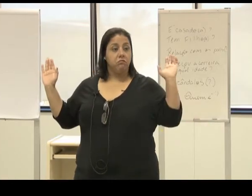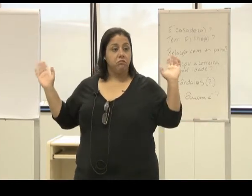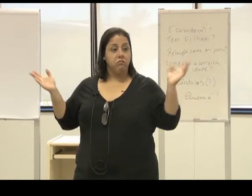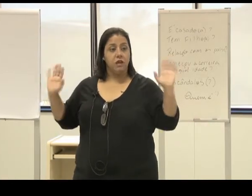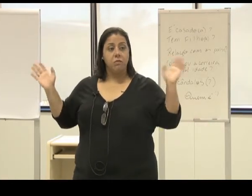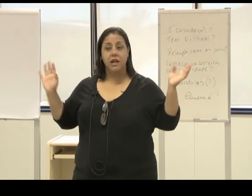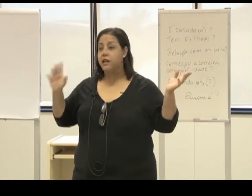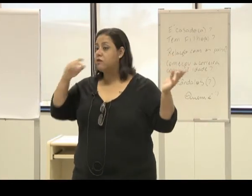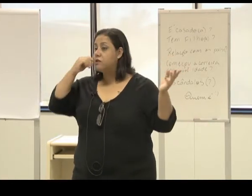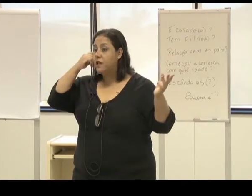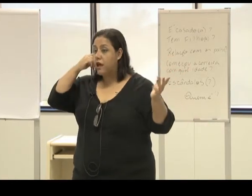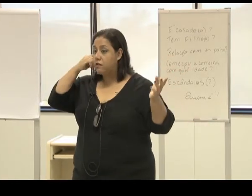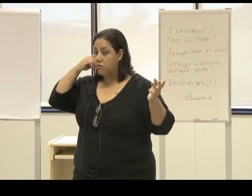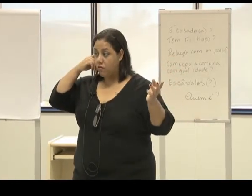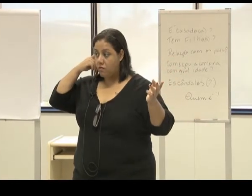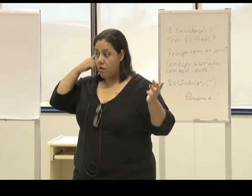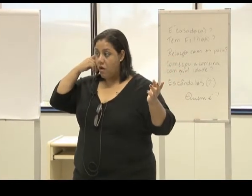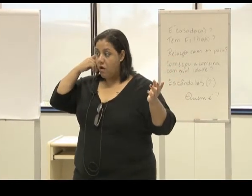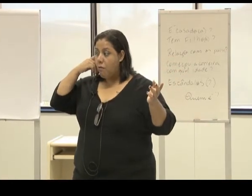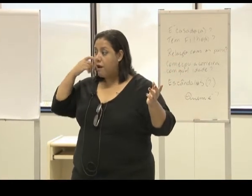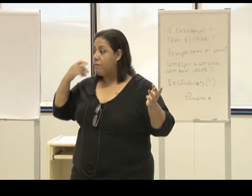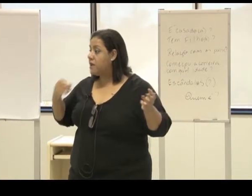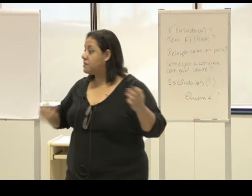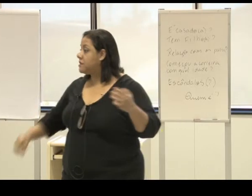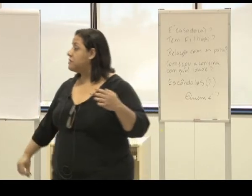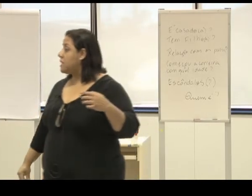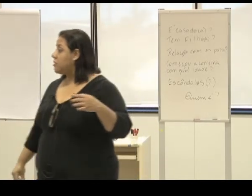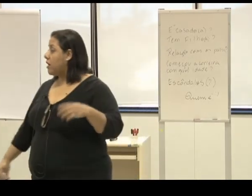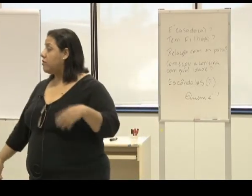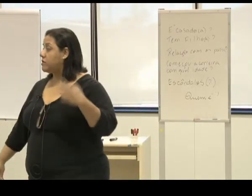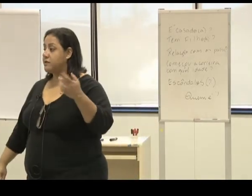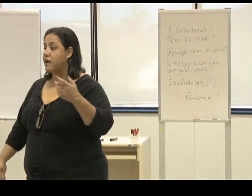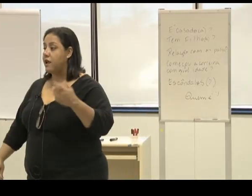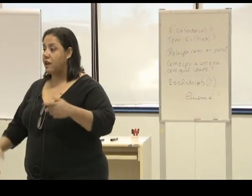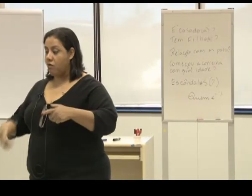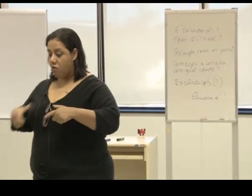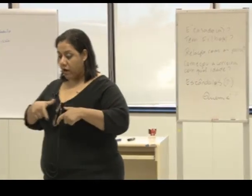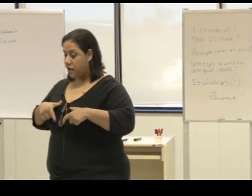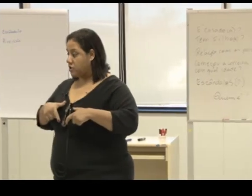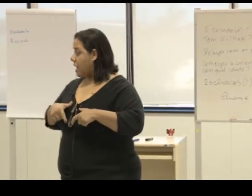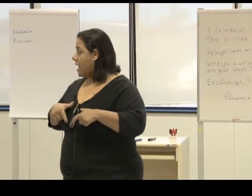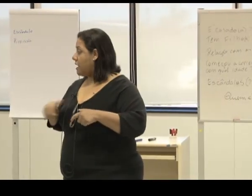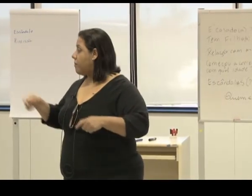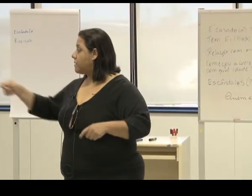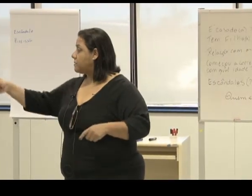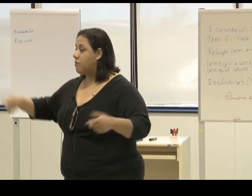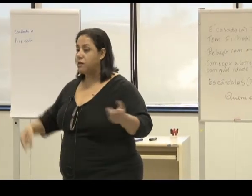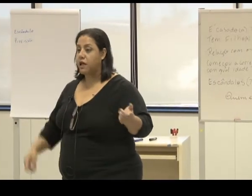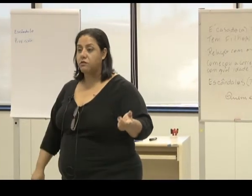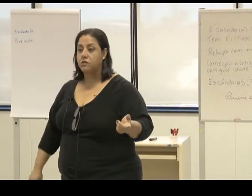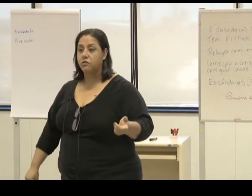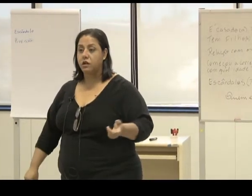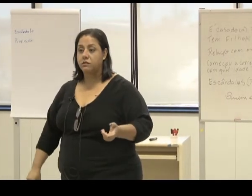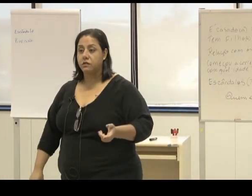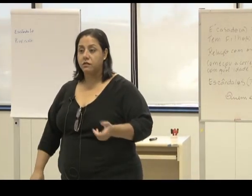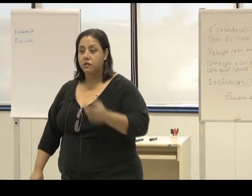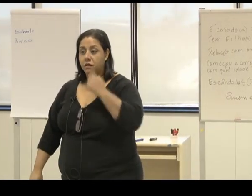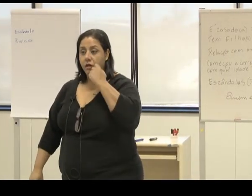Para mim é líquido e certo. Para mim, esquisito é vocês saírem com um crachá e apresentar um mandato de segurança.